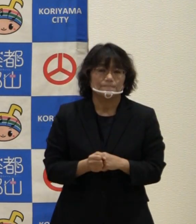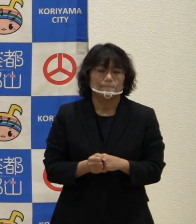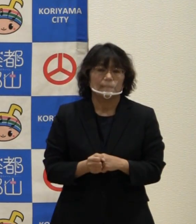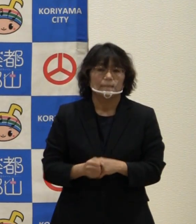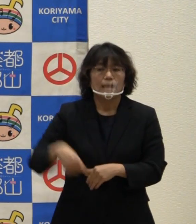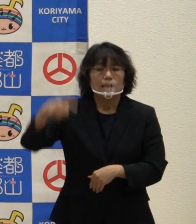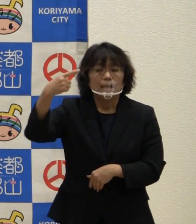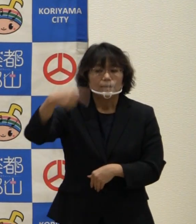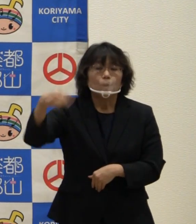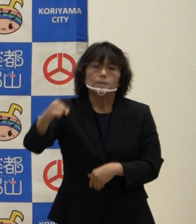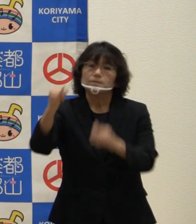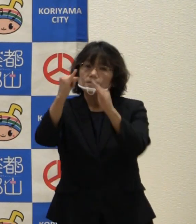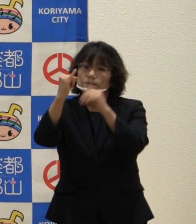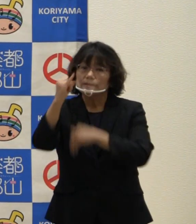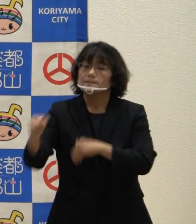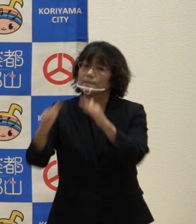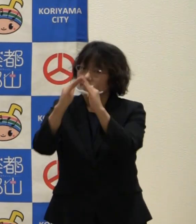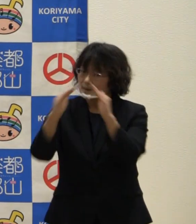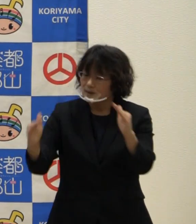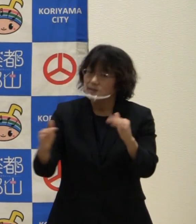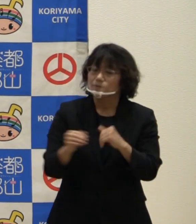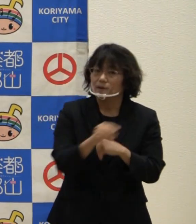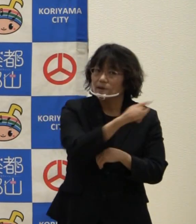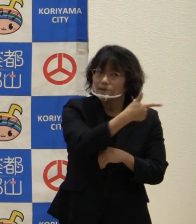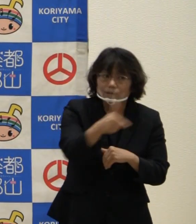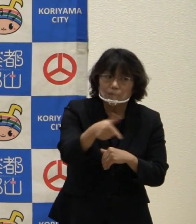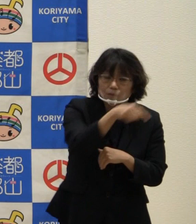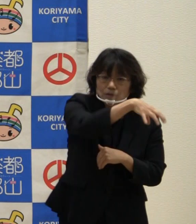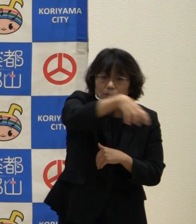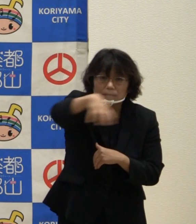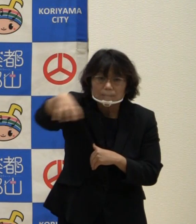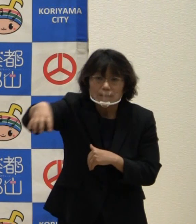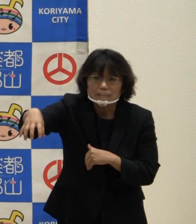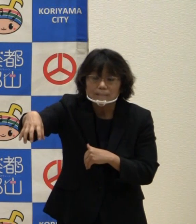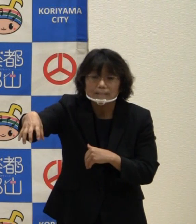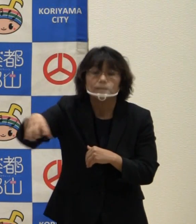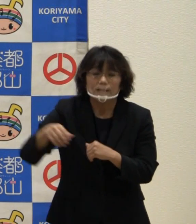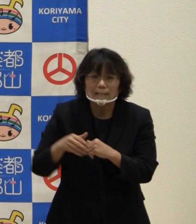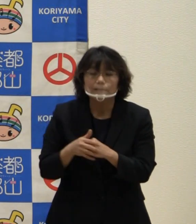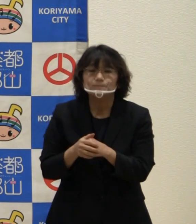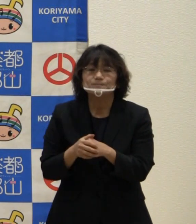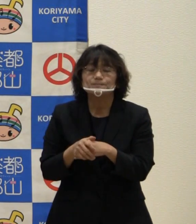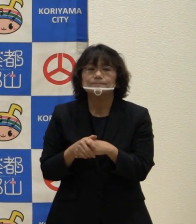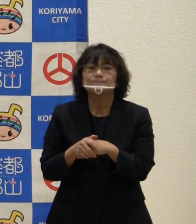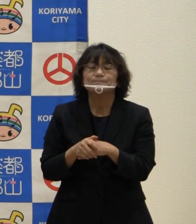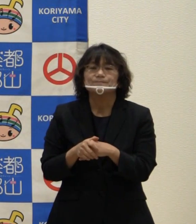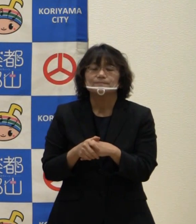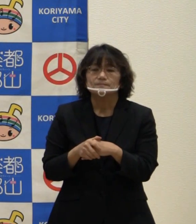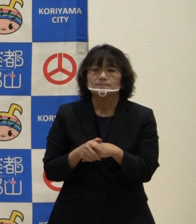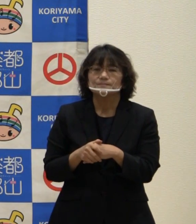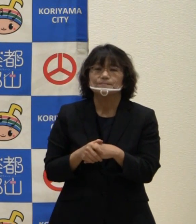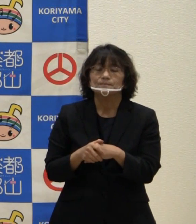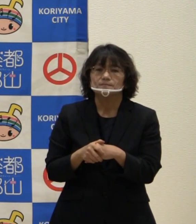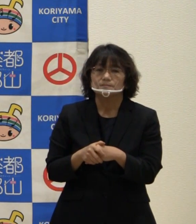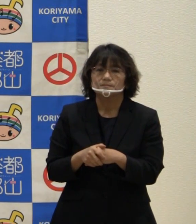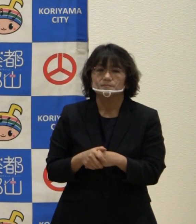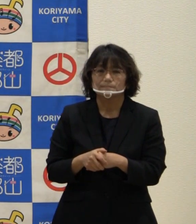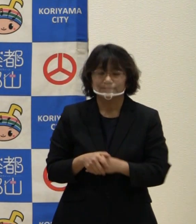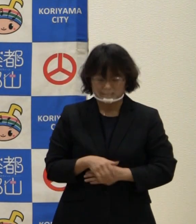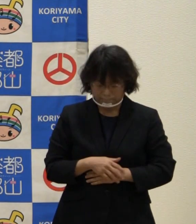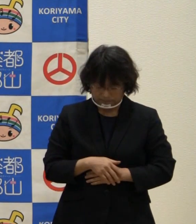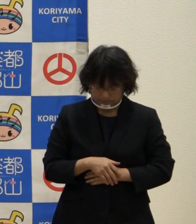とそれから市長府局所管から非常に注意深くですね、教育委員会の専